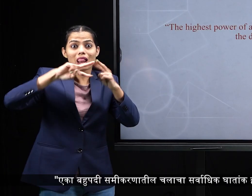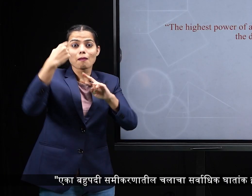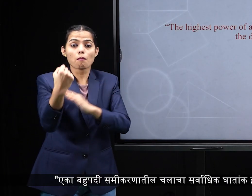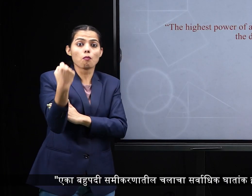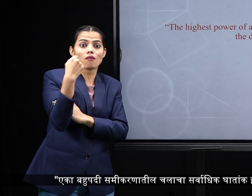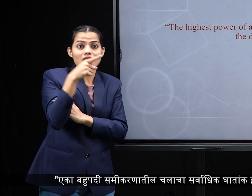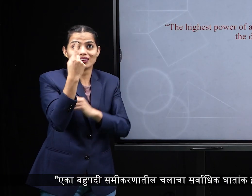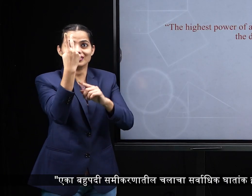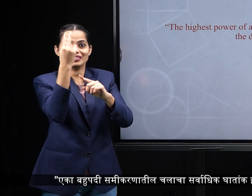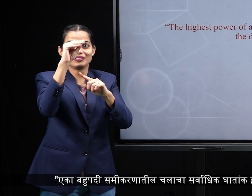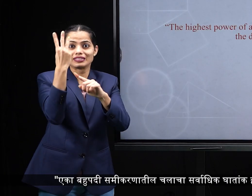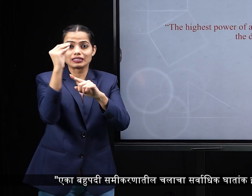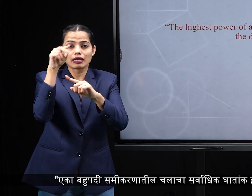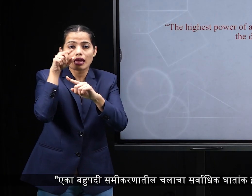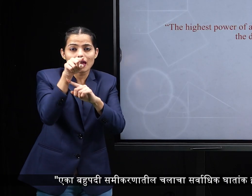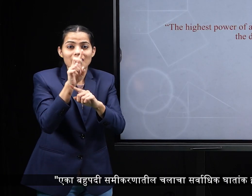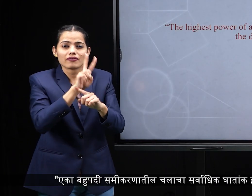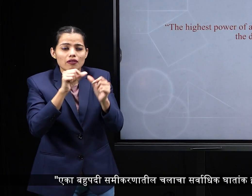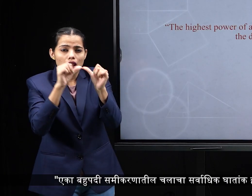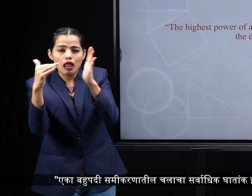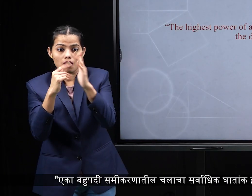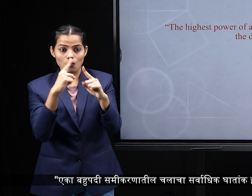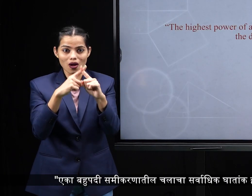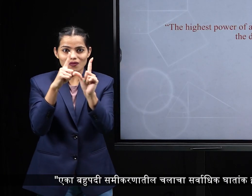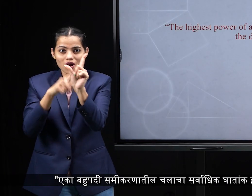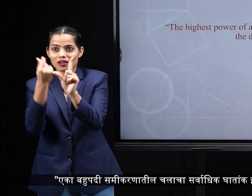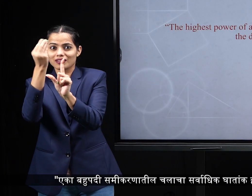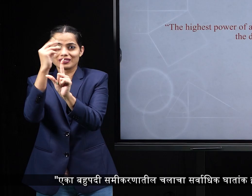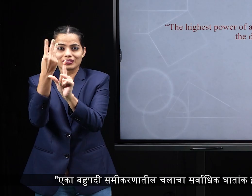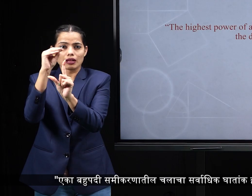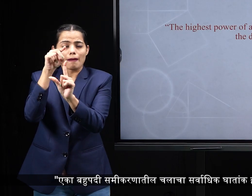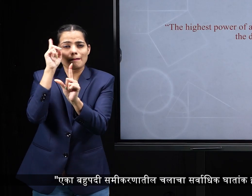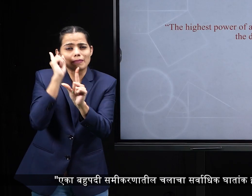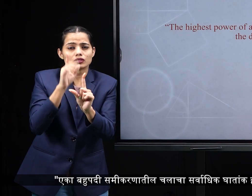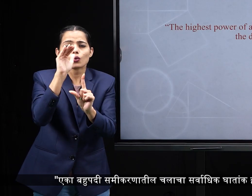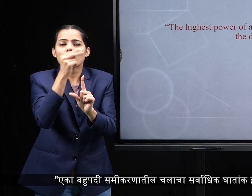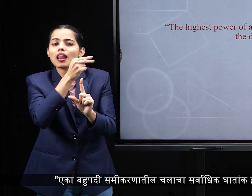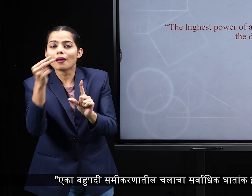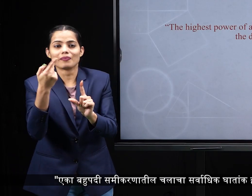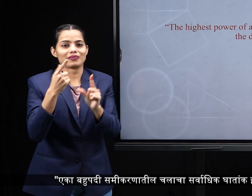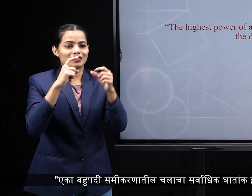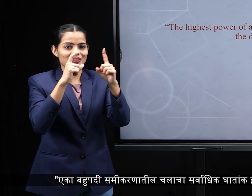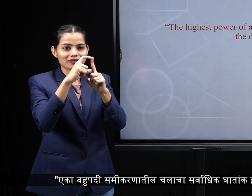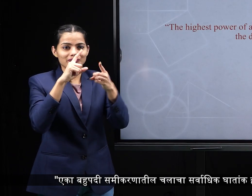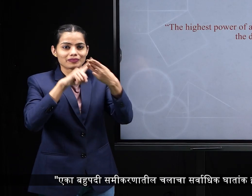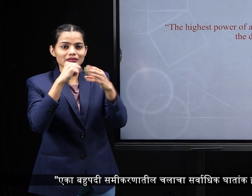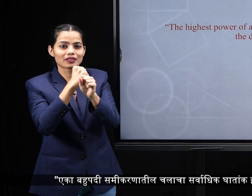एका बहुपदी समीकरणातील चलाचा सार्वधानिक घातांक हा त्या बहुपदीची घातांक डिग्री